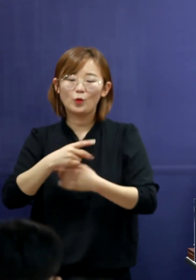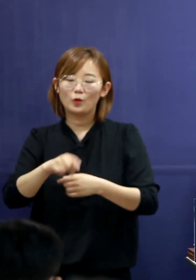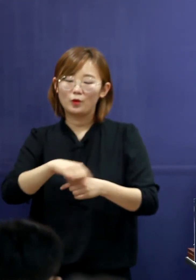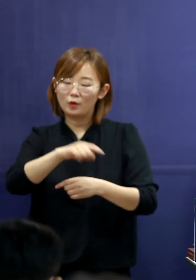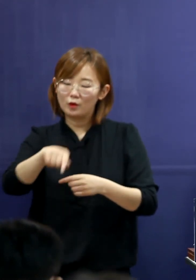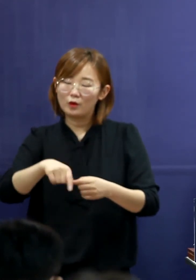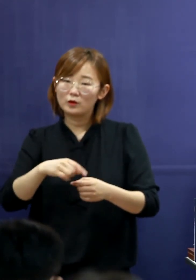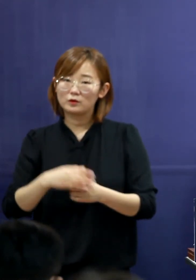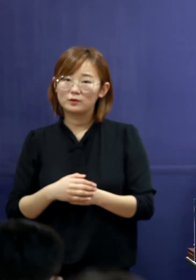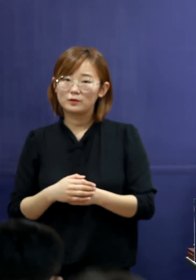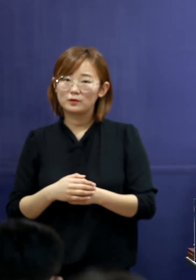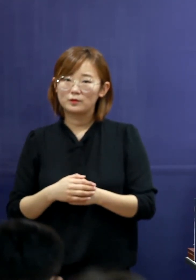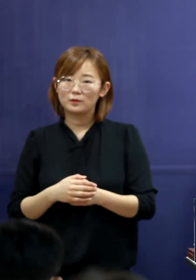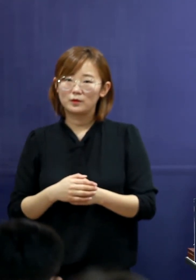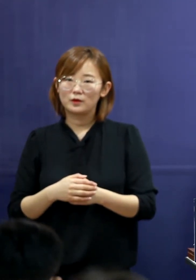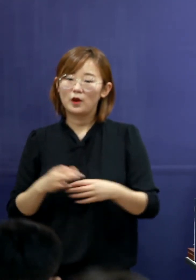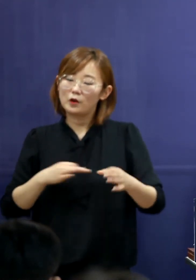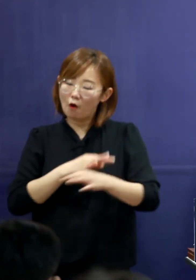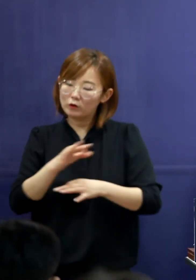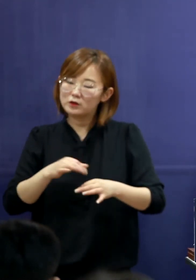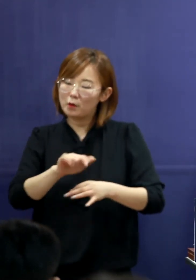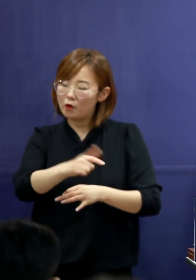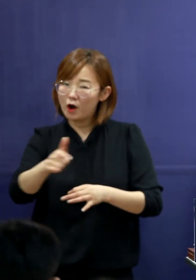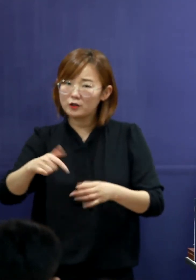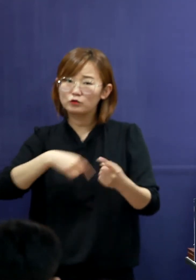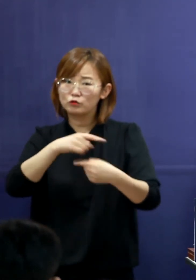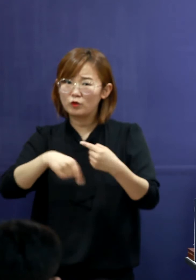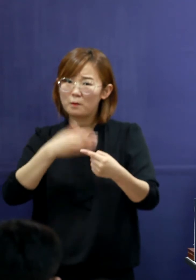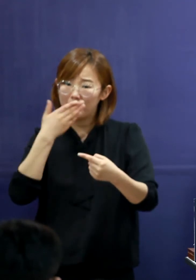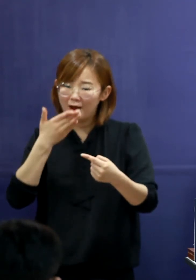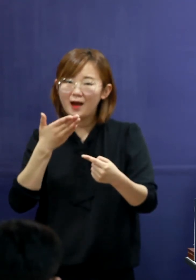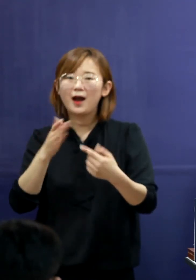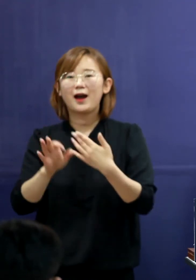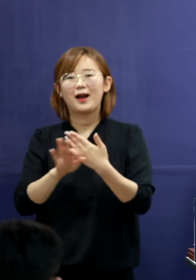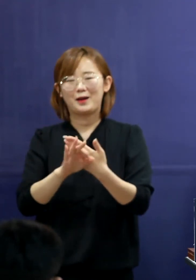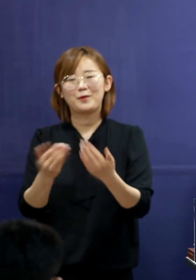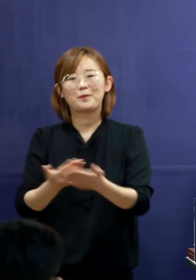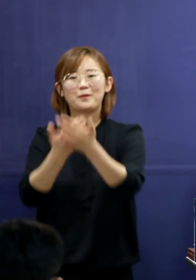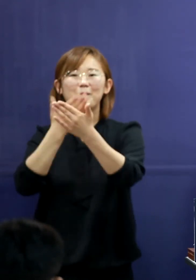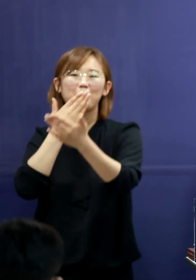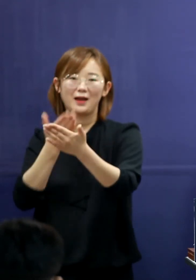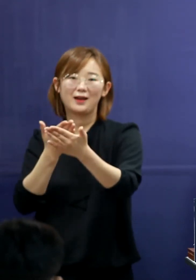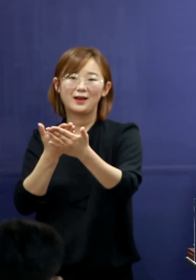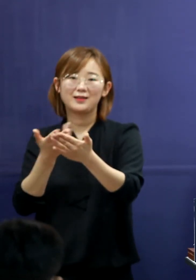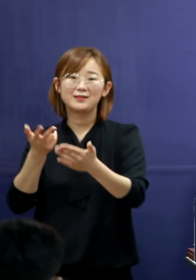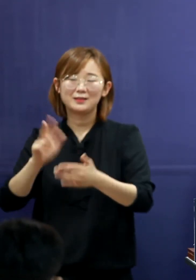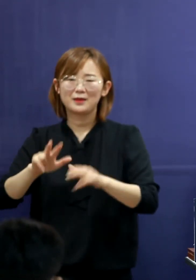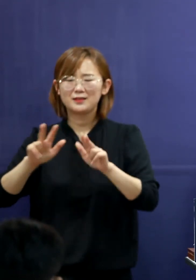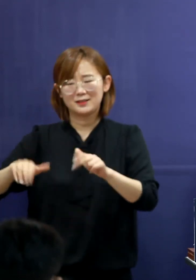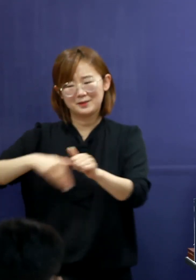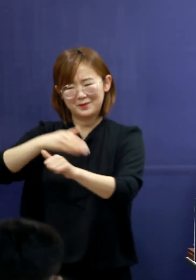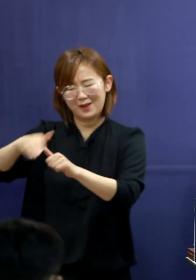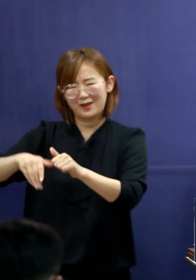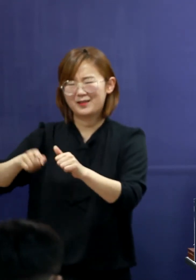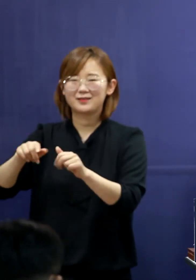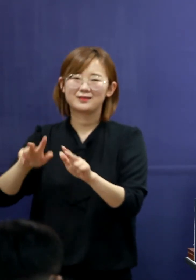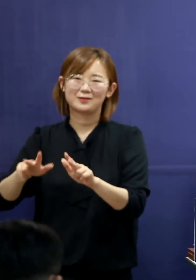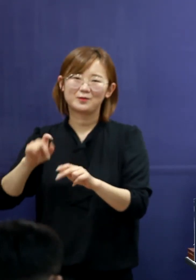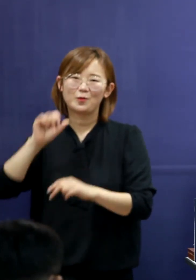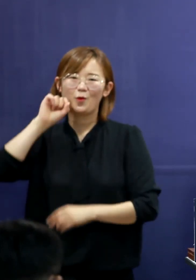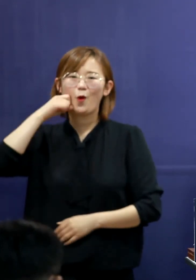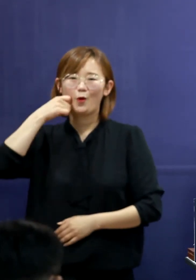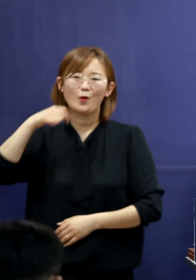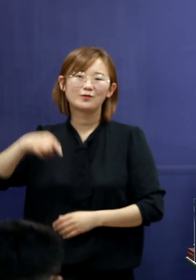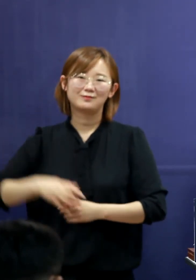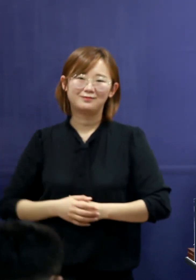곳이 없어서 재개발은 추진하지 못한 것으로 알고 있고 또 그 재개발은 원래 오랫동안 형성되어